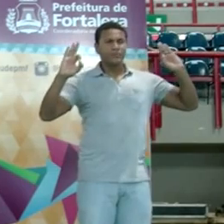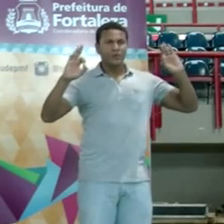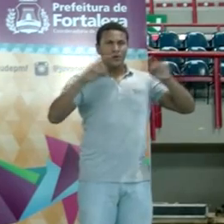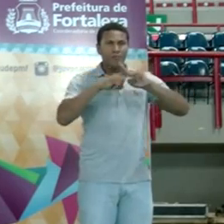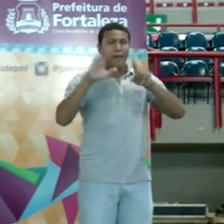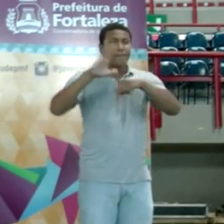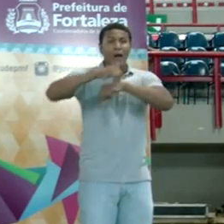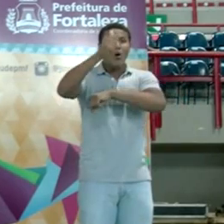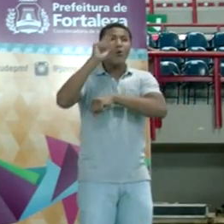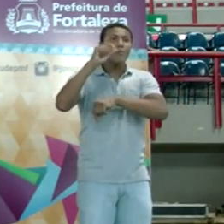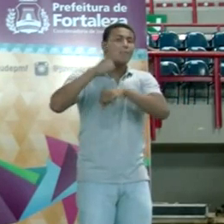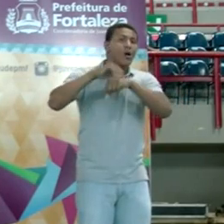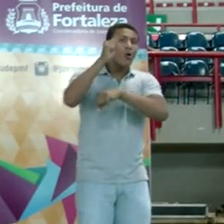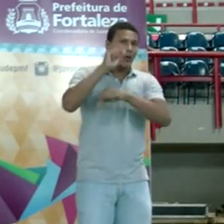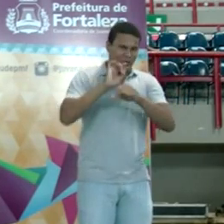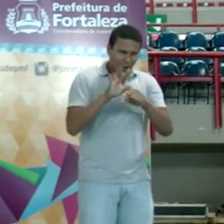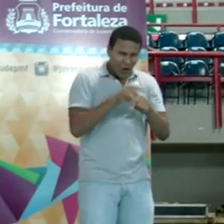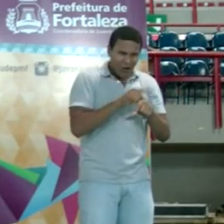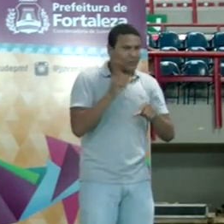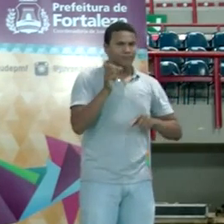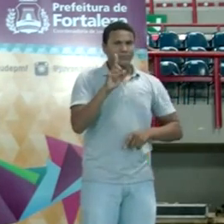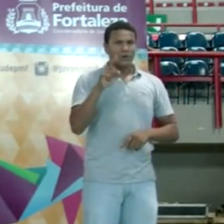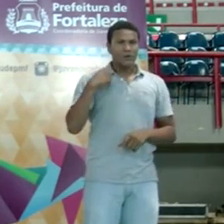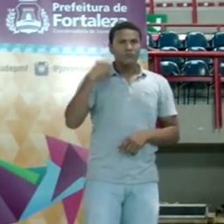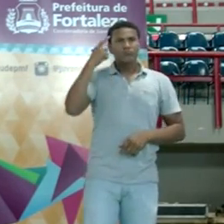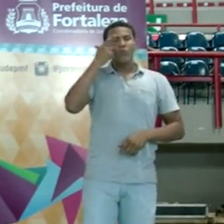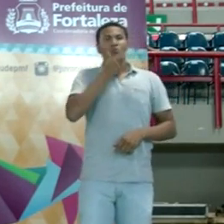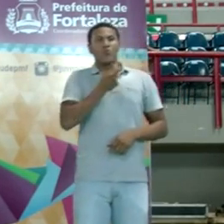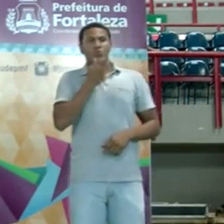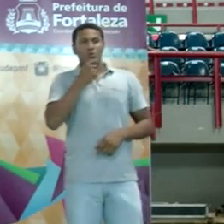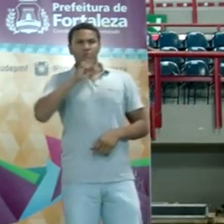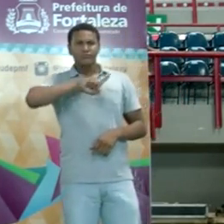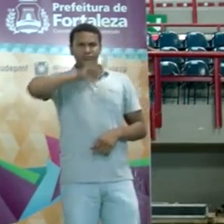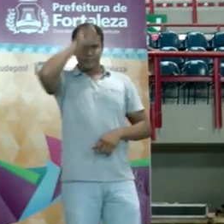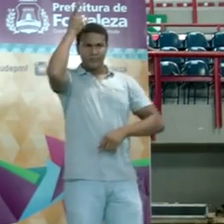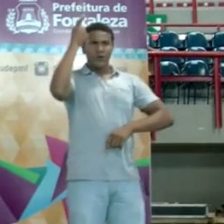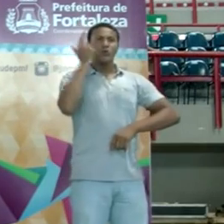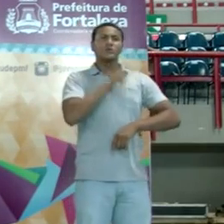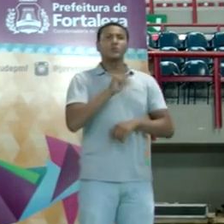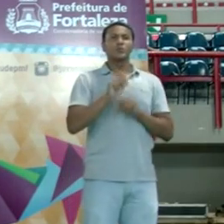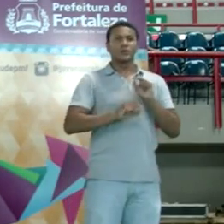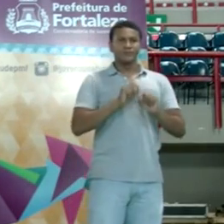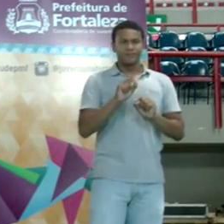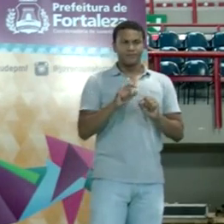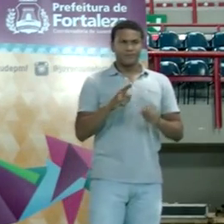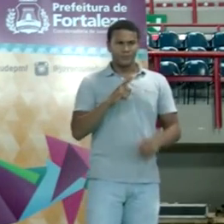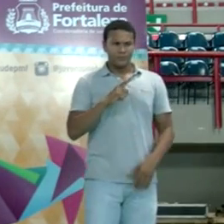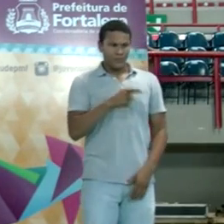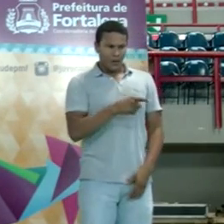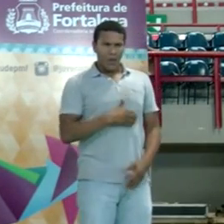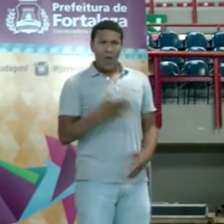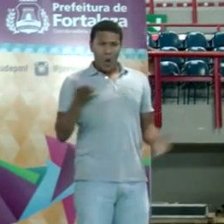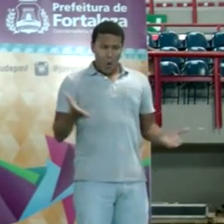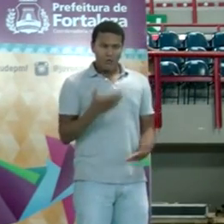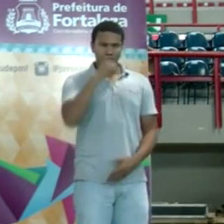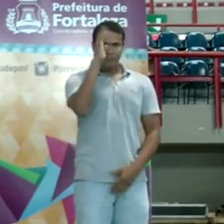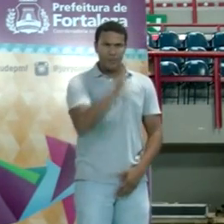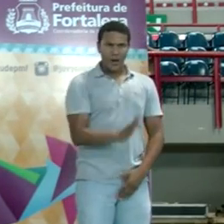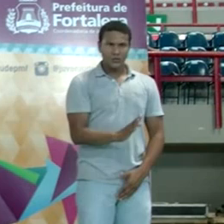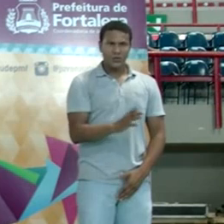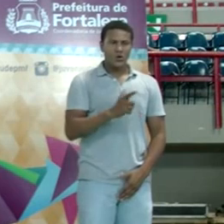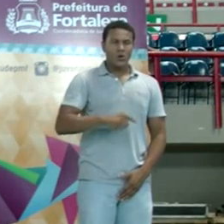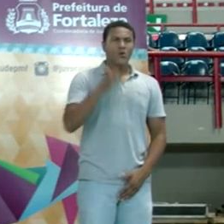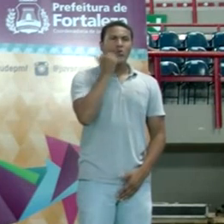coisa melhor dessa invenção? Não é só isso não. O cara fez uma invenção da qual você pode usar. Hoje no Brasil,